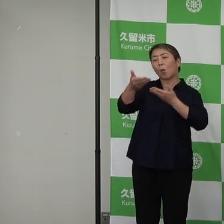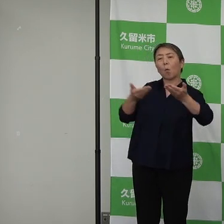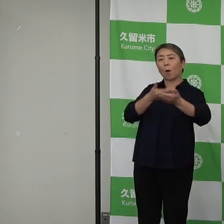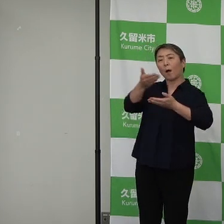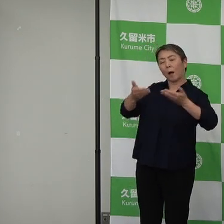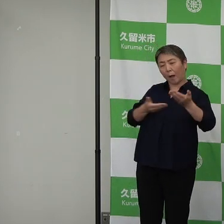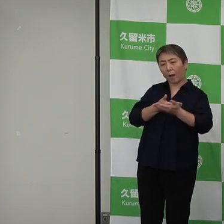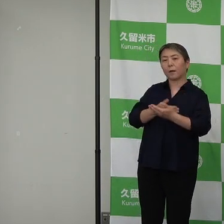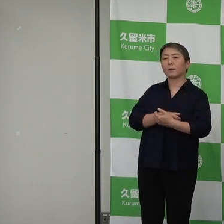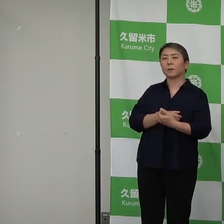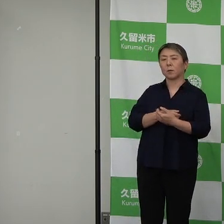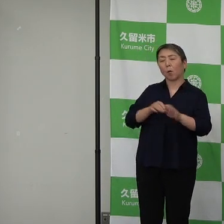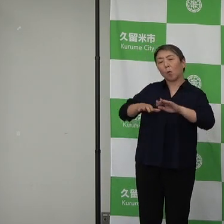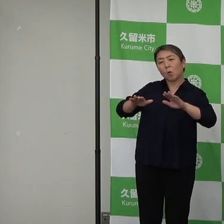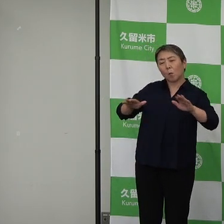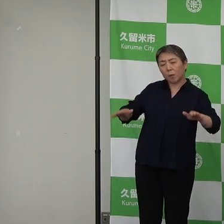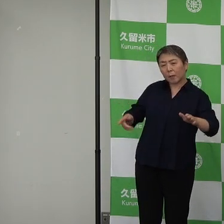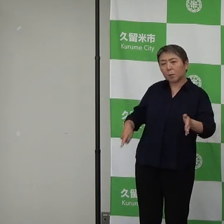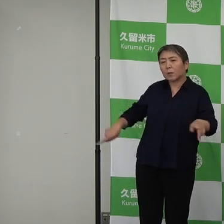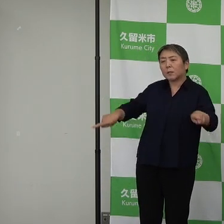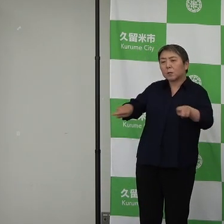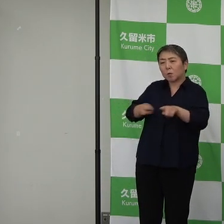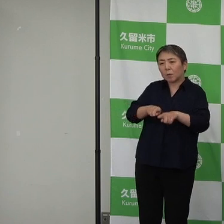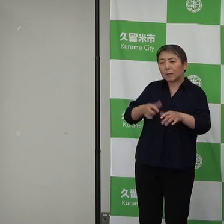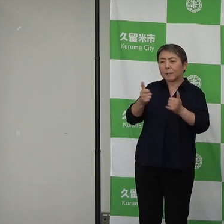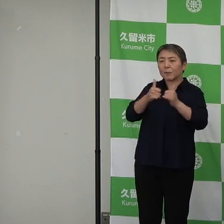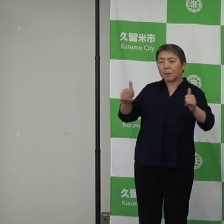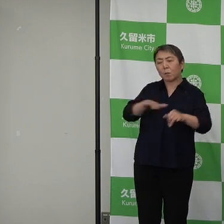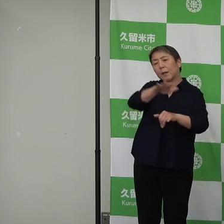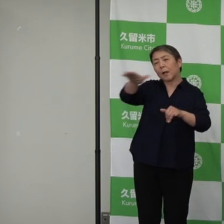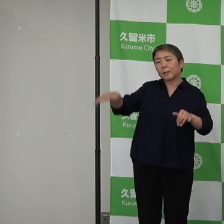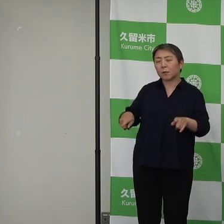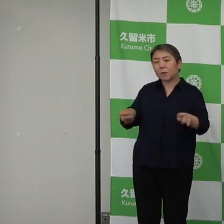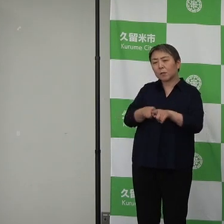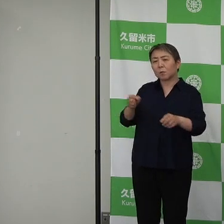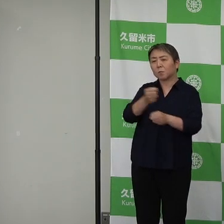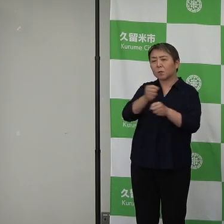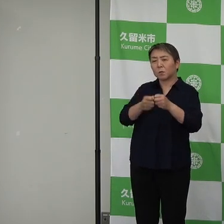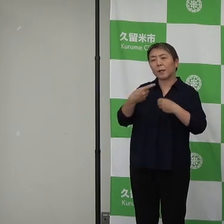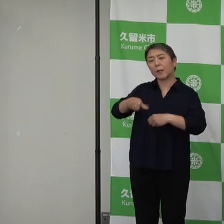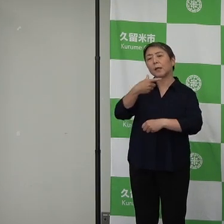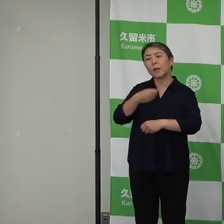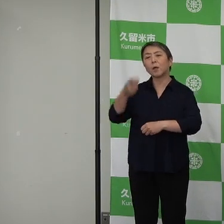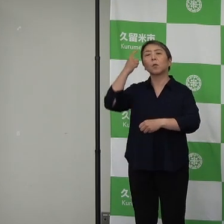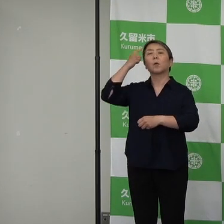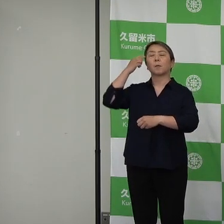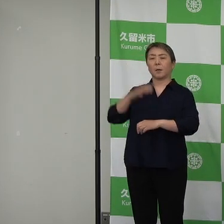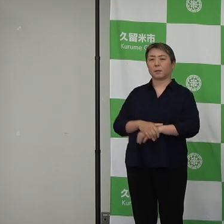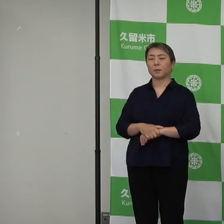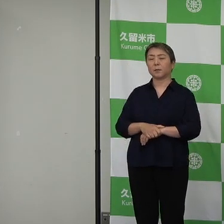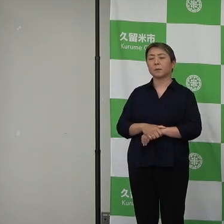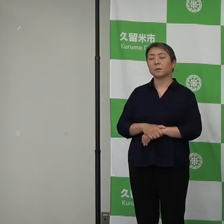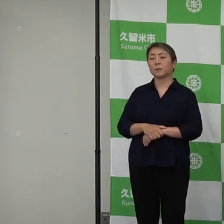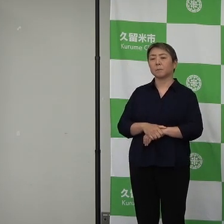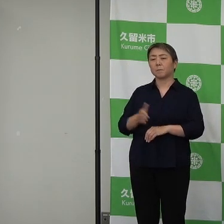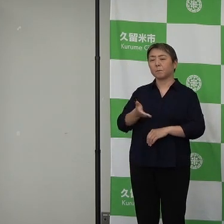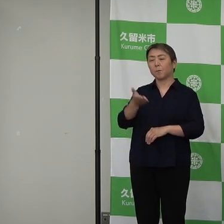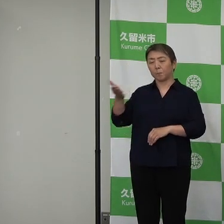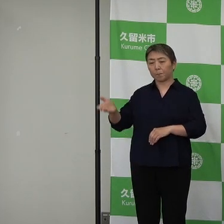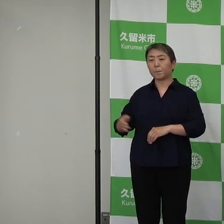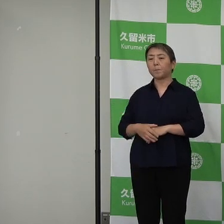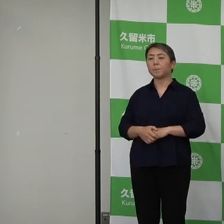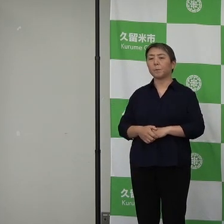換を行うなど、子どもたちも含めて市民の皆さんと一緒に作っていきたいと思っております。さて、一方